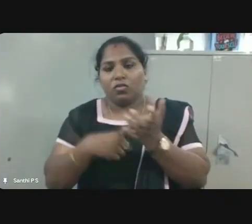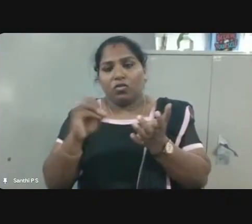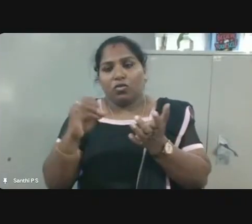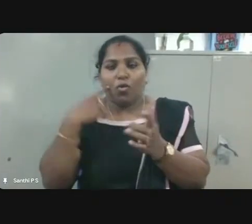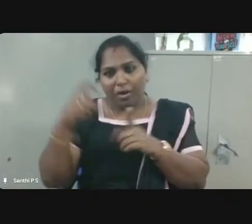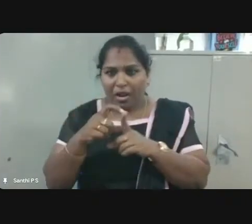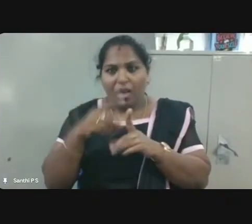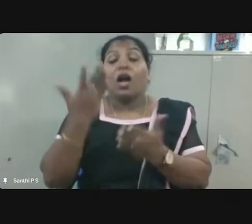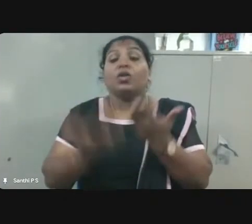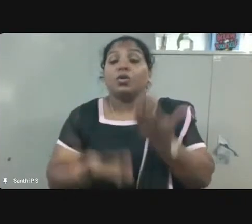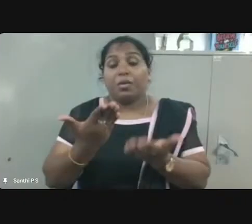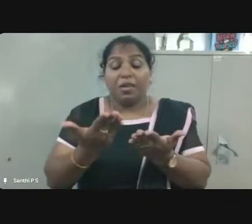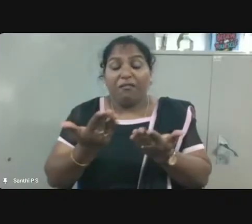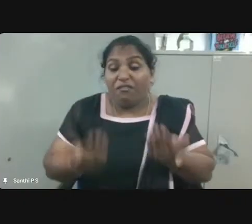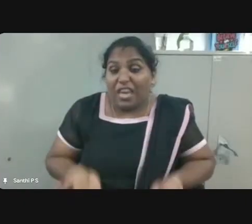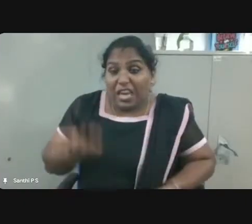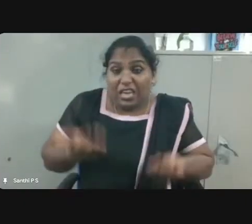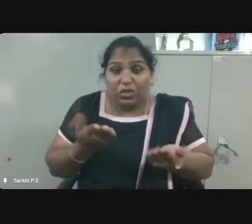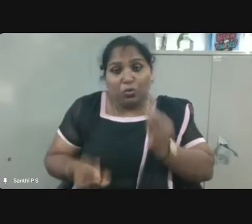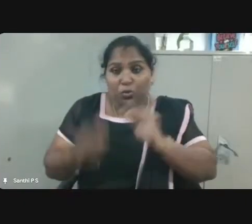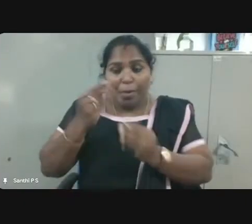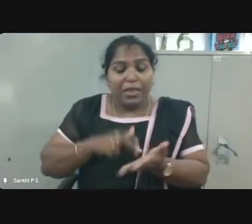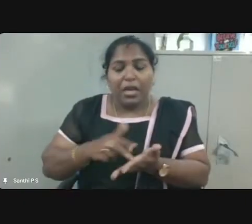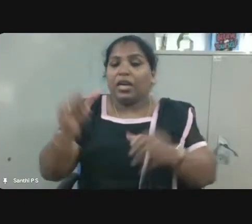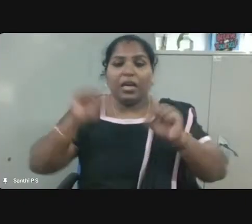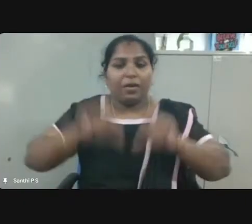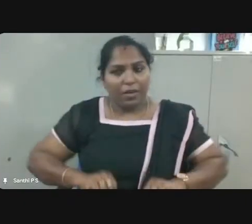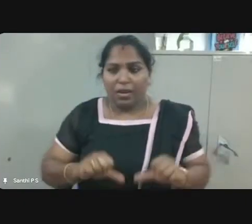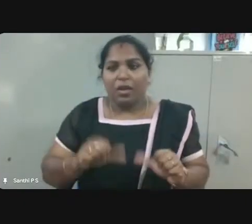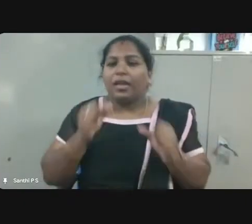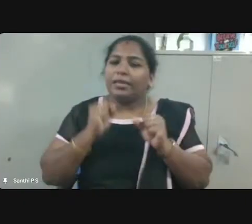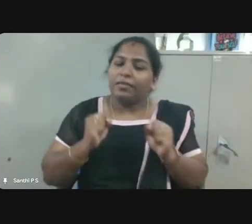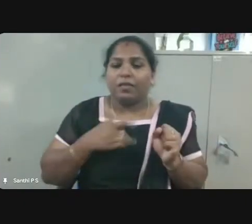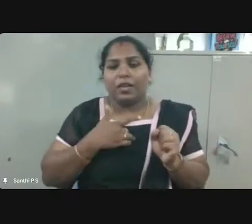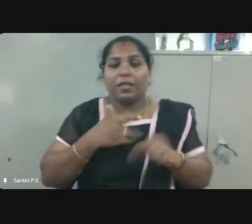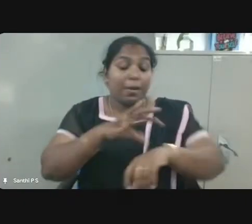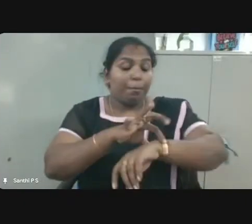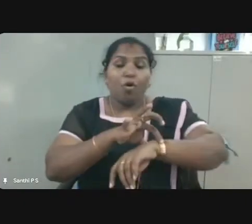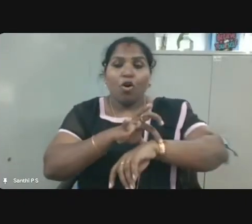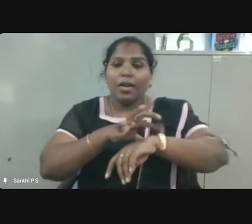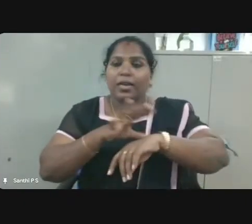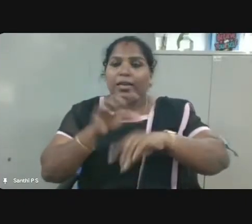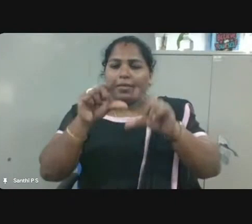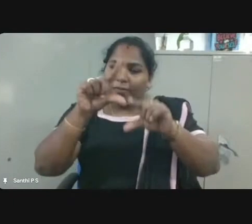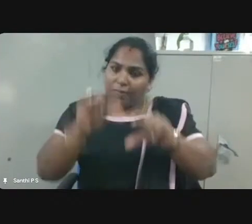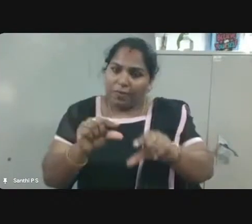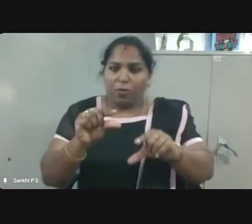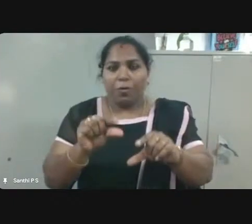ഭാരം കൂടുമ്പോൾ ഇവർക്ക് നടക്കാനുള്ള ബുദ്ധിമുട്ട് കൂടും. രണ്ടാമത്തെ ഇവരുടെ ബോണുകളുടെ തിക്നെസ് കുറയും, എല്ലിന്റെ